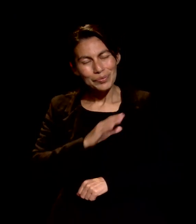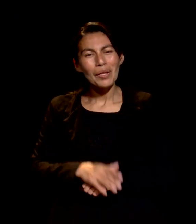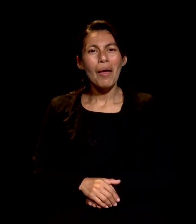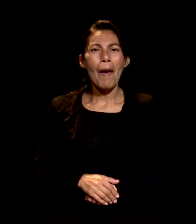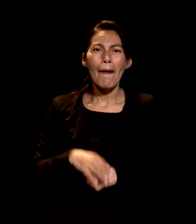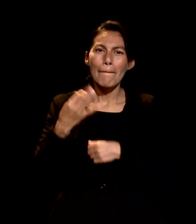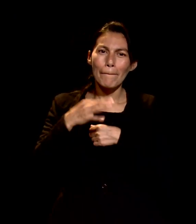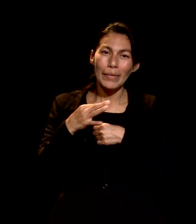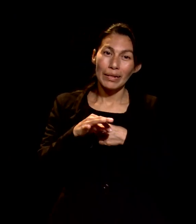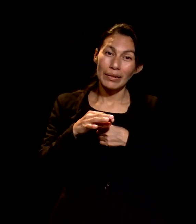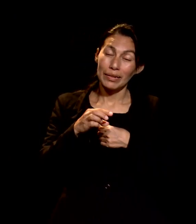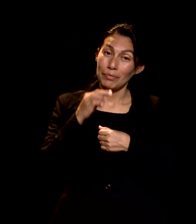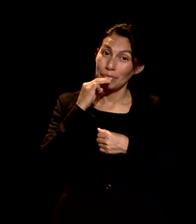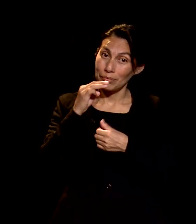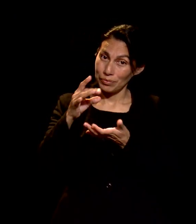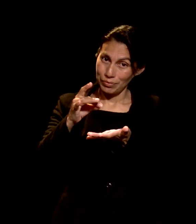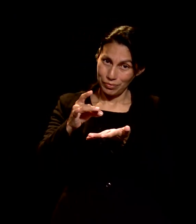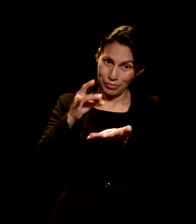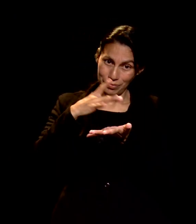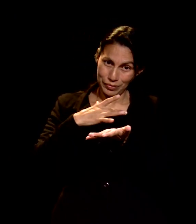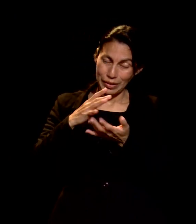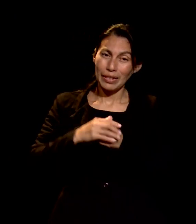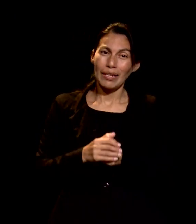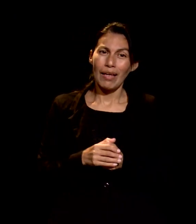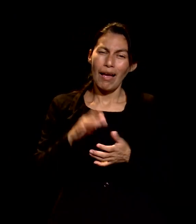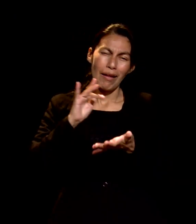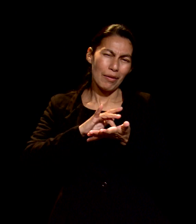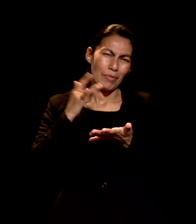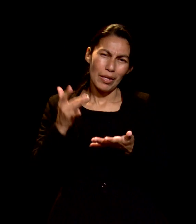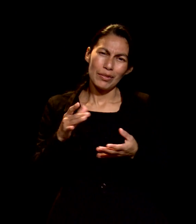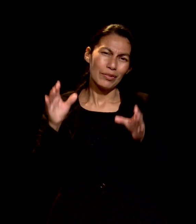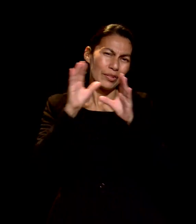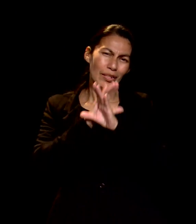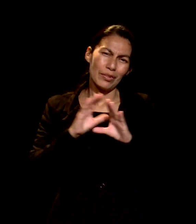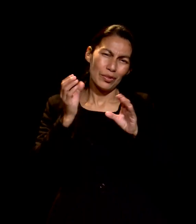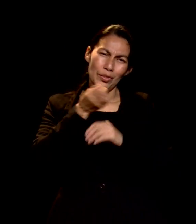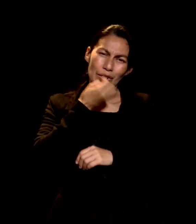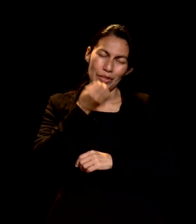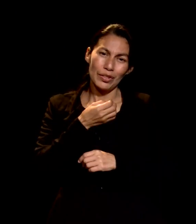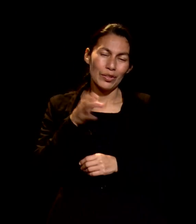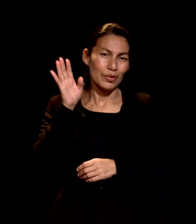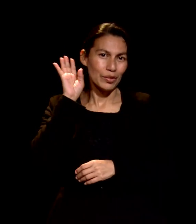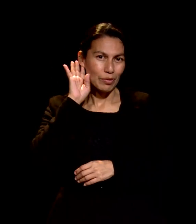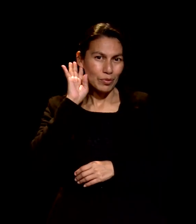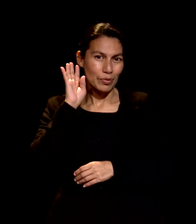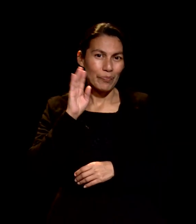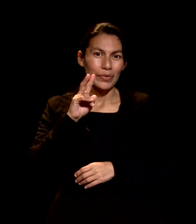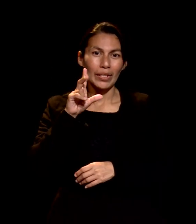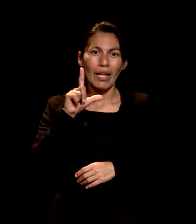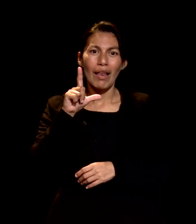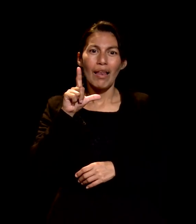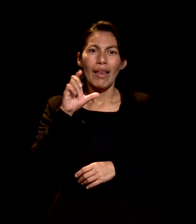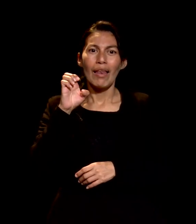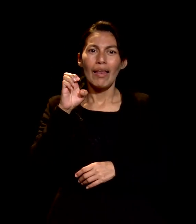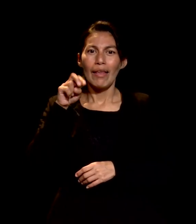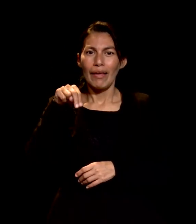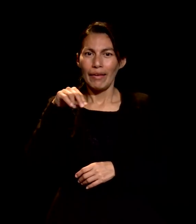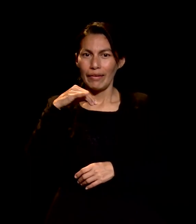sus agradecimientos y pedidos de oración escuchemos a Levi Serrano